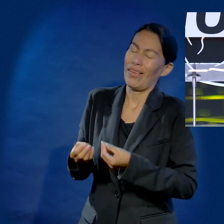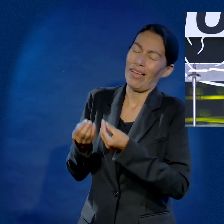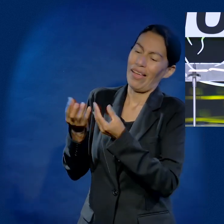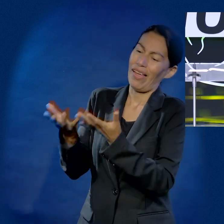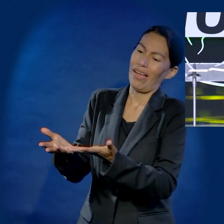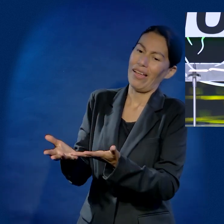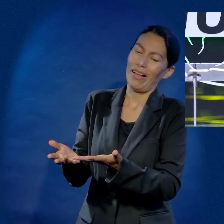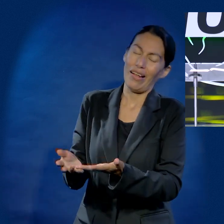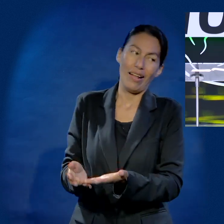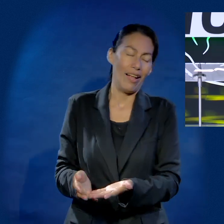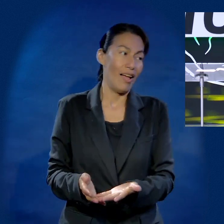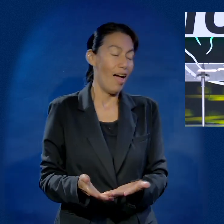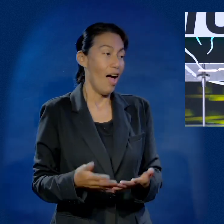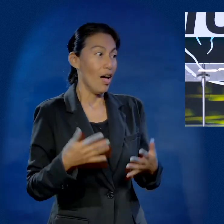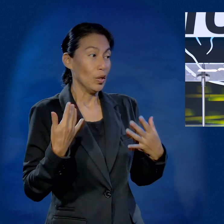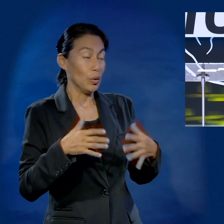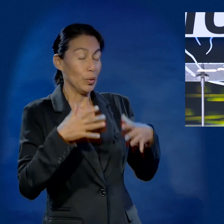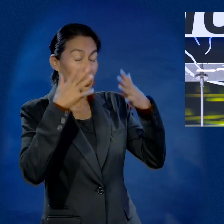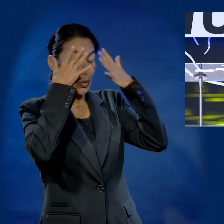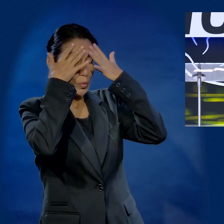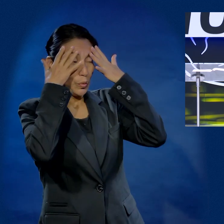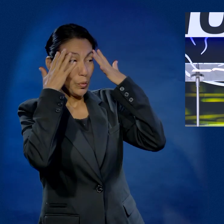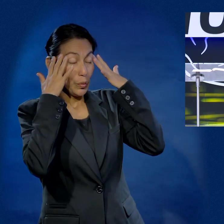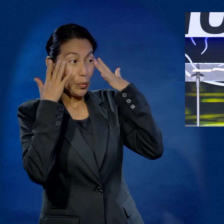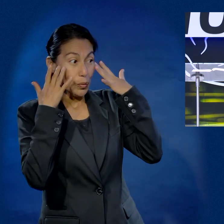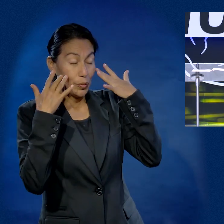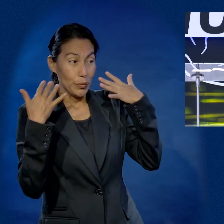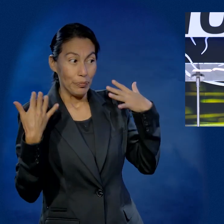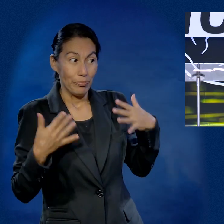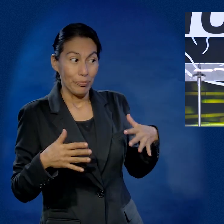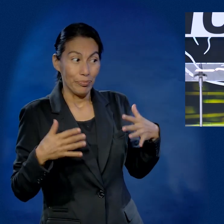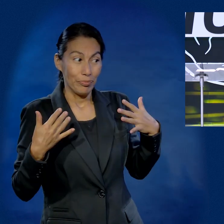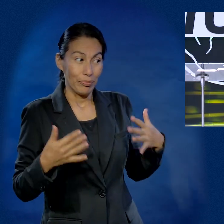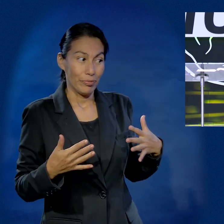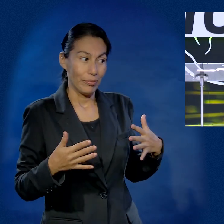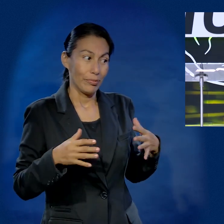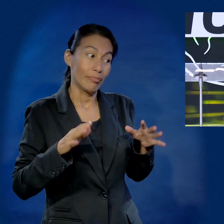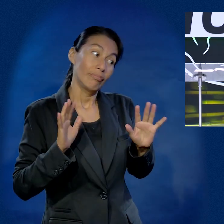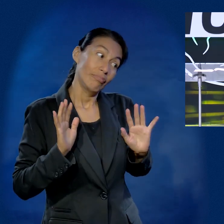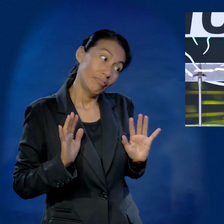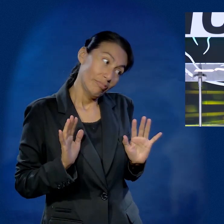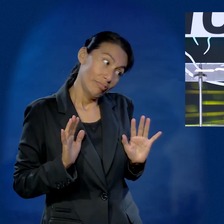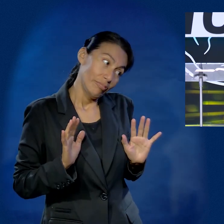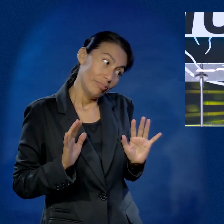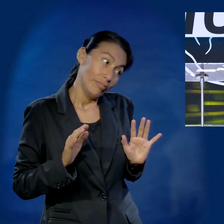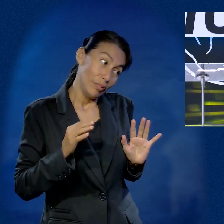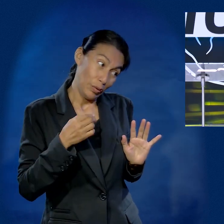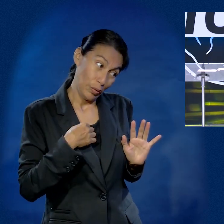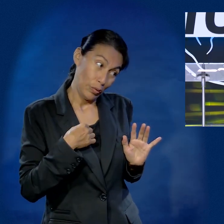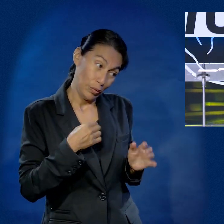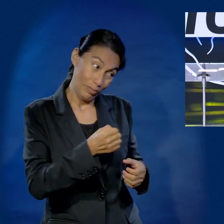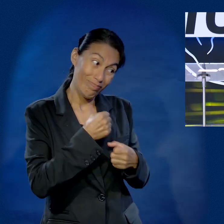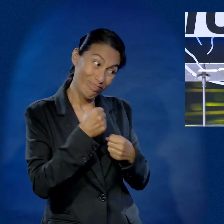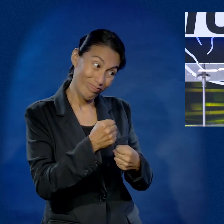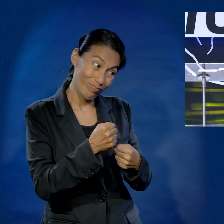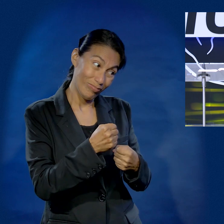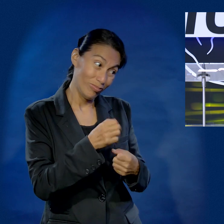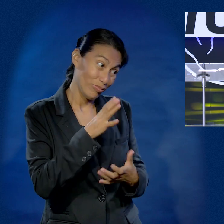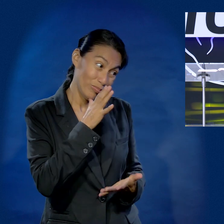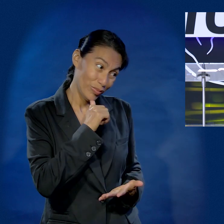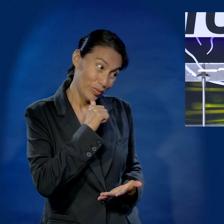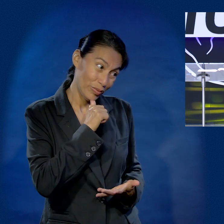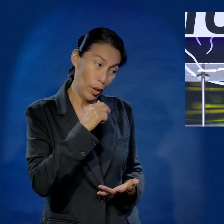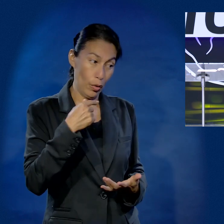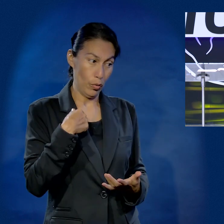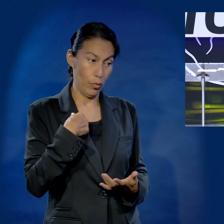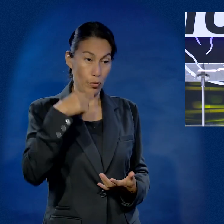regalos. Balaam, sudando, dice, ay, ay, ay. Mira, yo no te garantizo nada porque yo